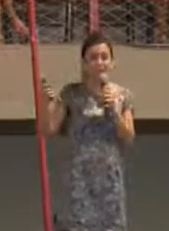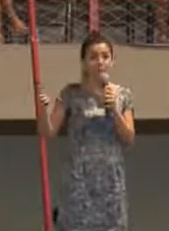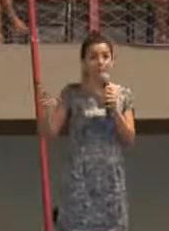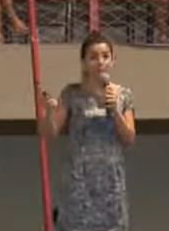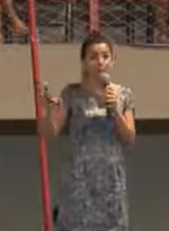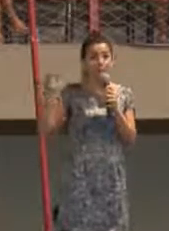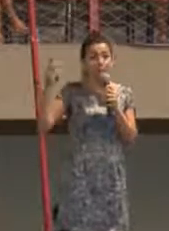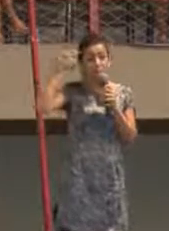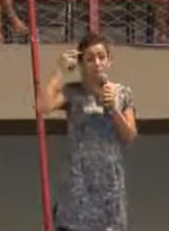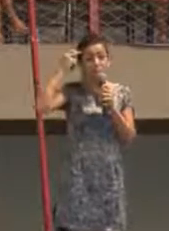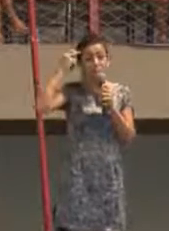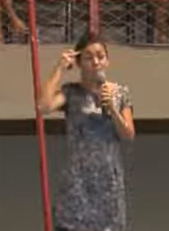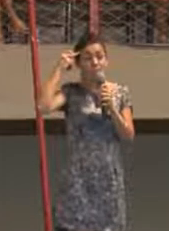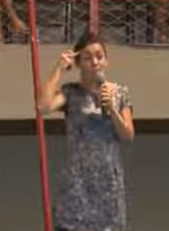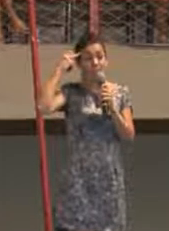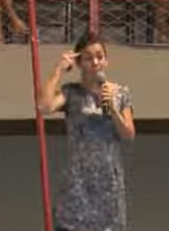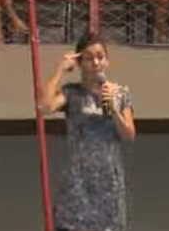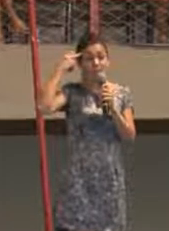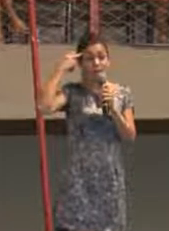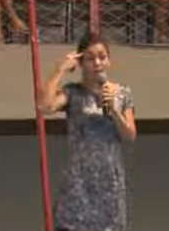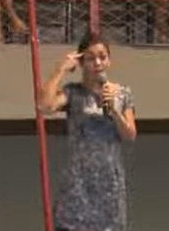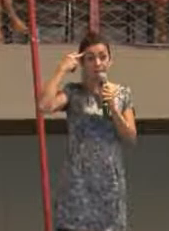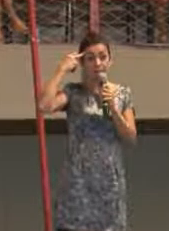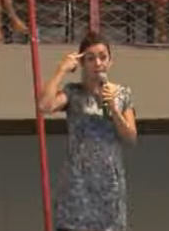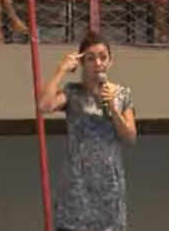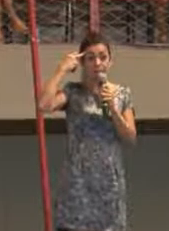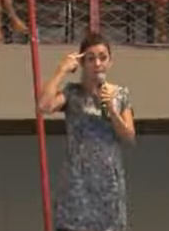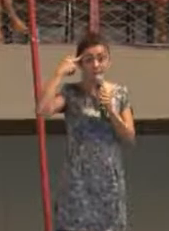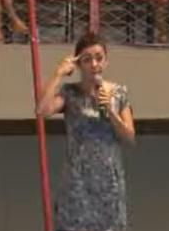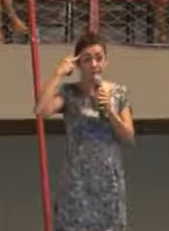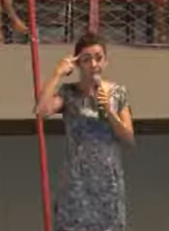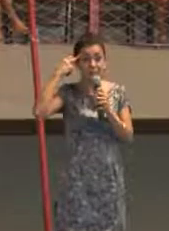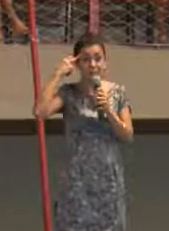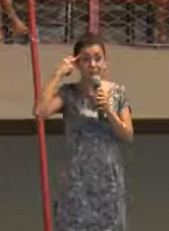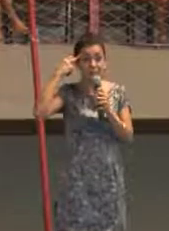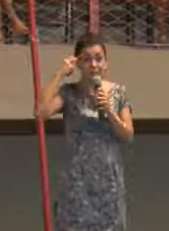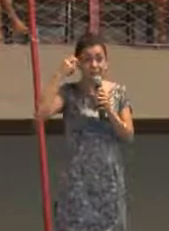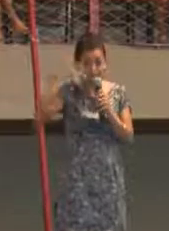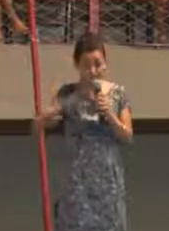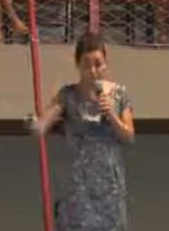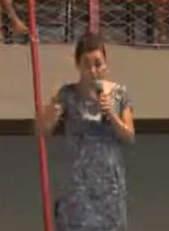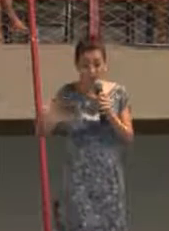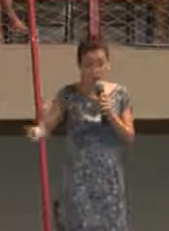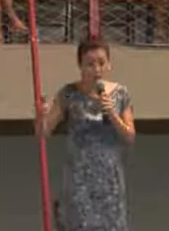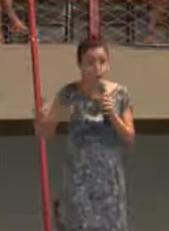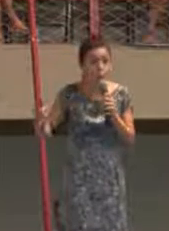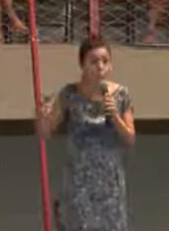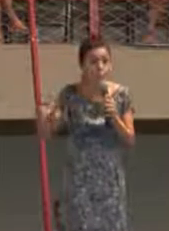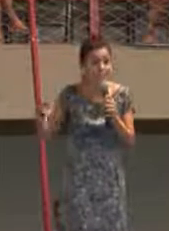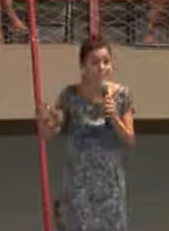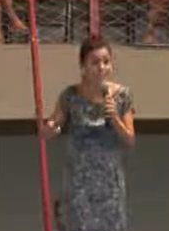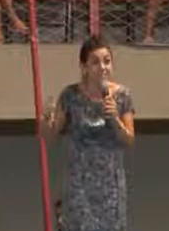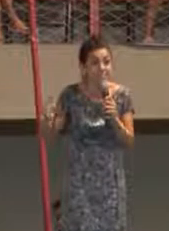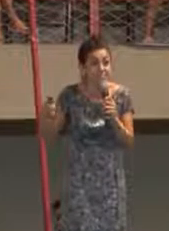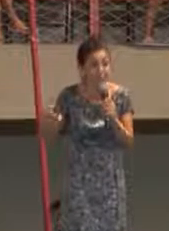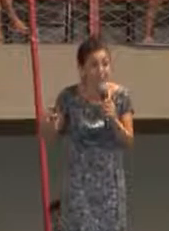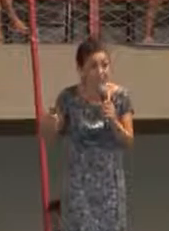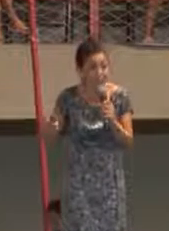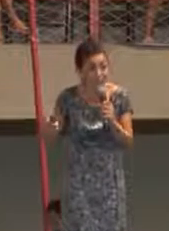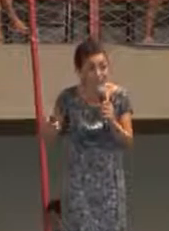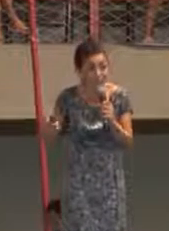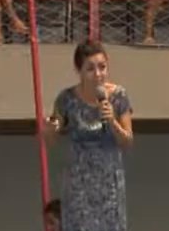ao mesmo tempo. Muitas ideias na sua cabeça. Sabe o que é que você faz? Aí você anota todas